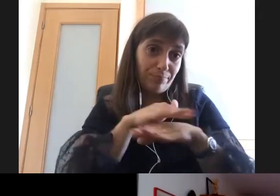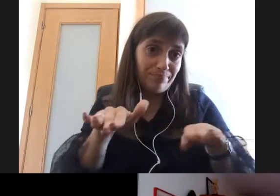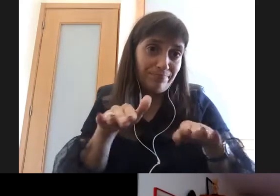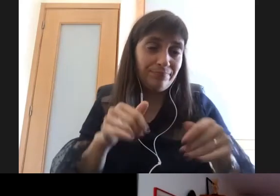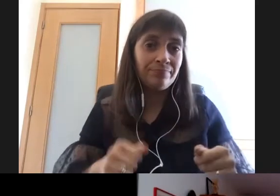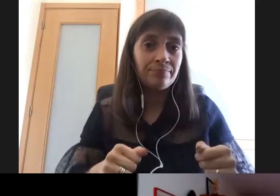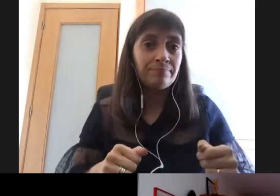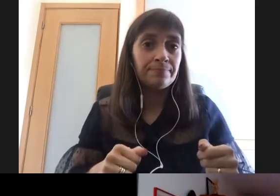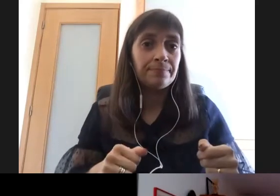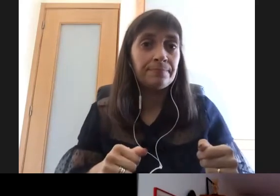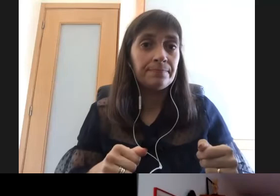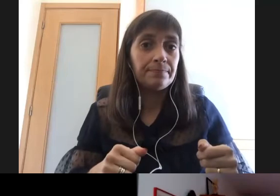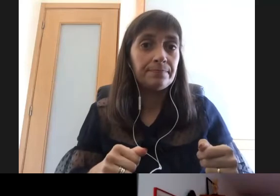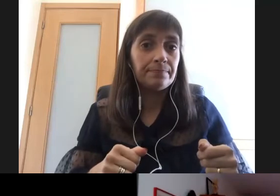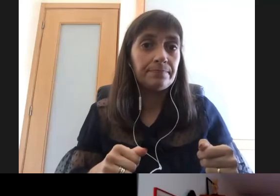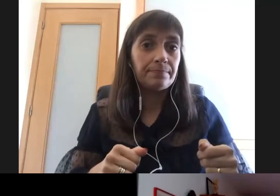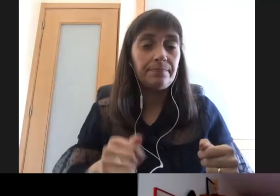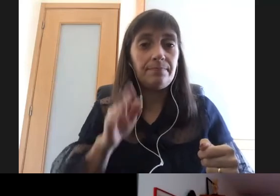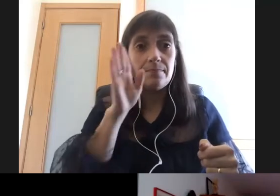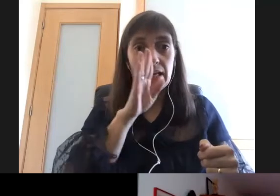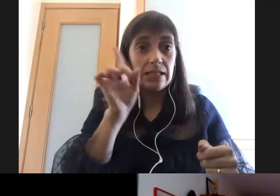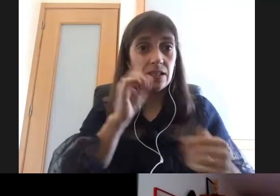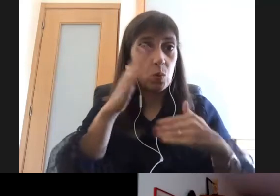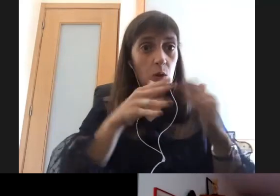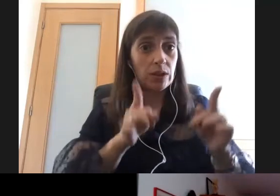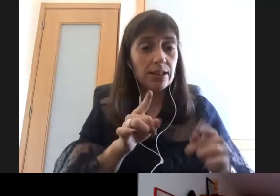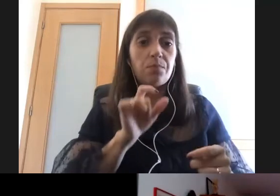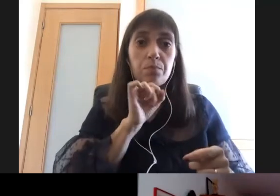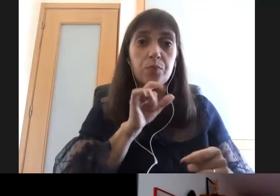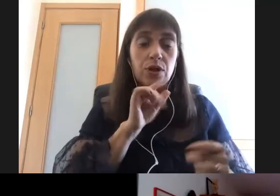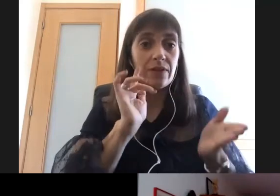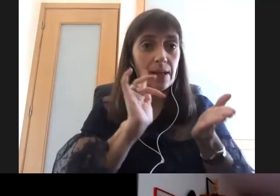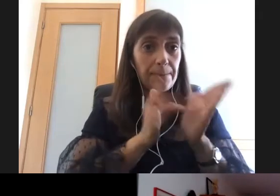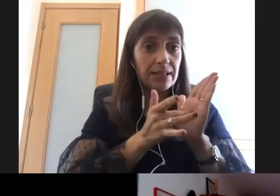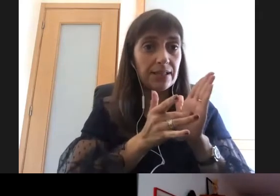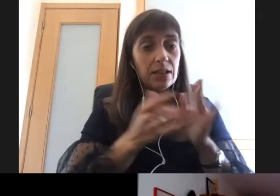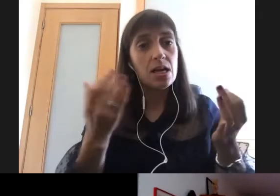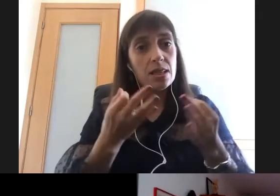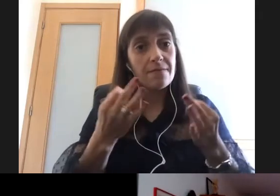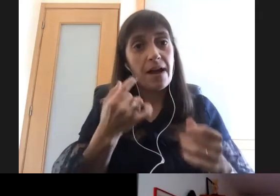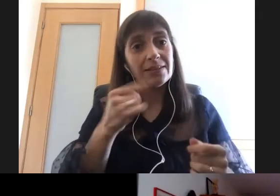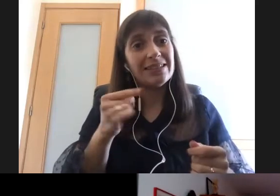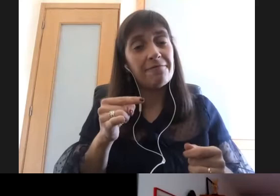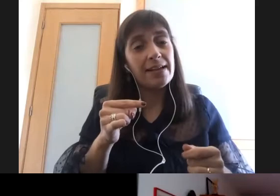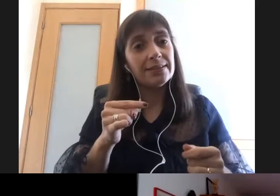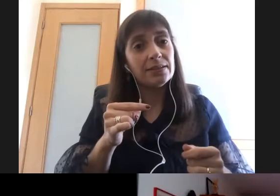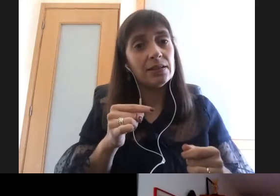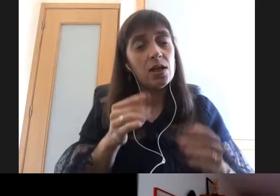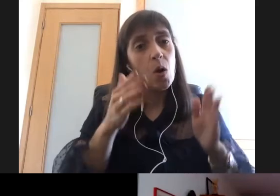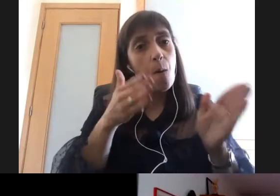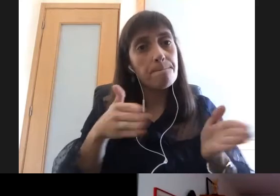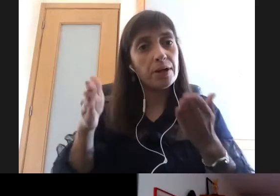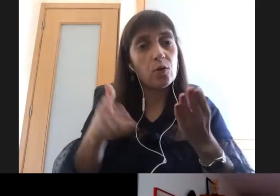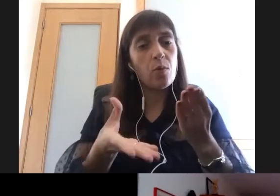E, se não acontecesse isso, era possível que o Brasil tivesse realmente tido um período mais